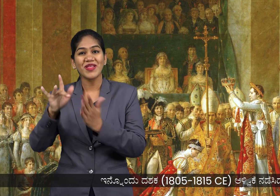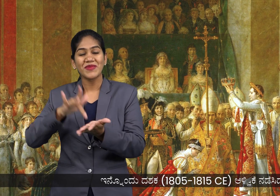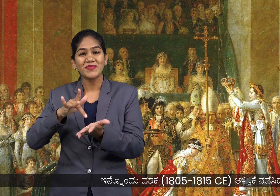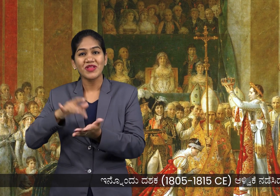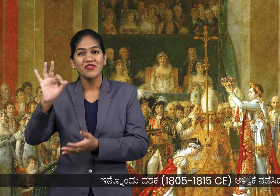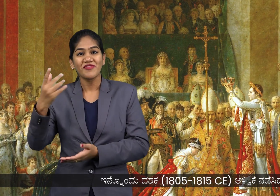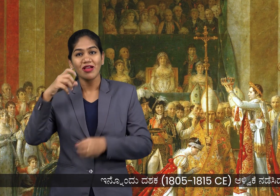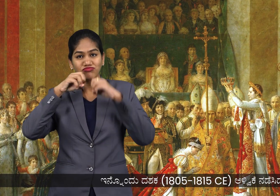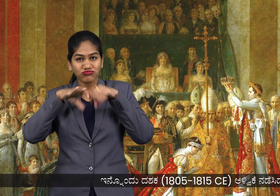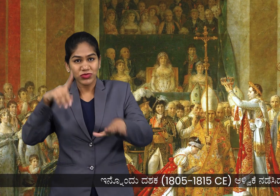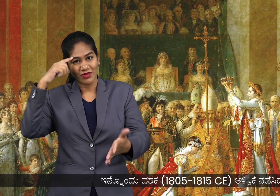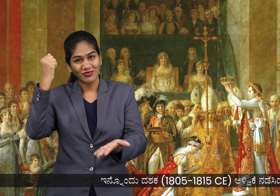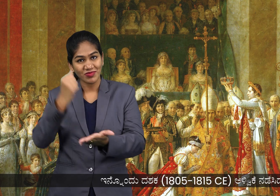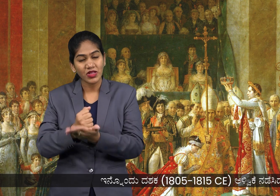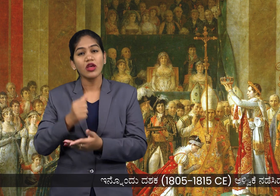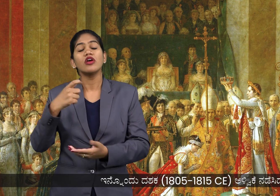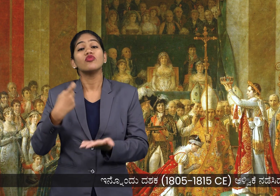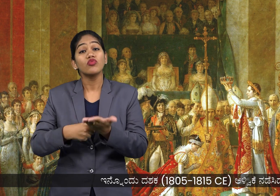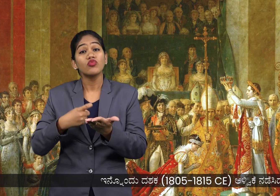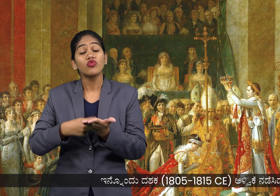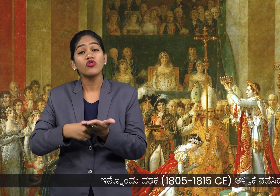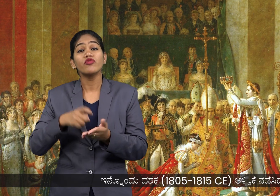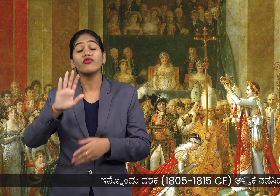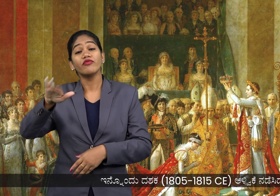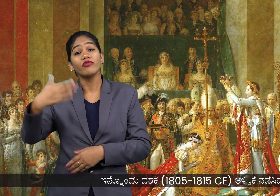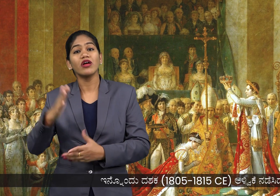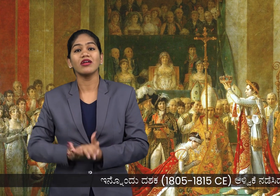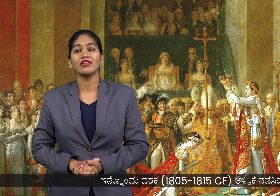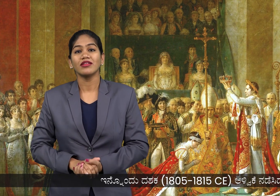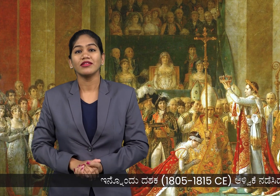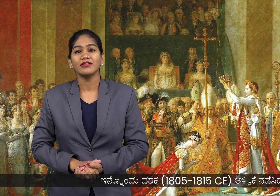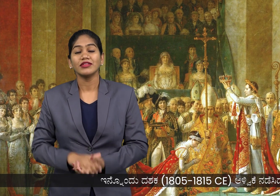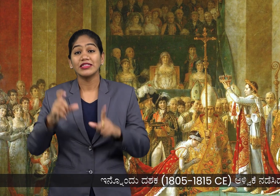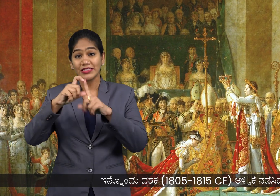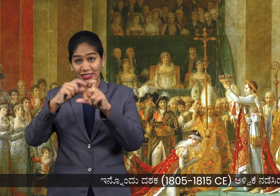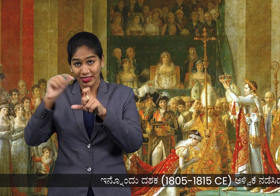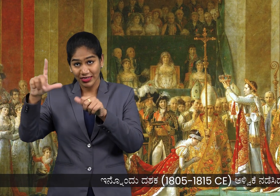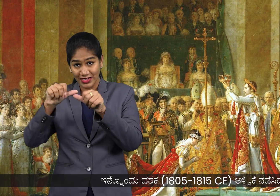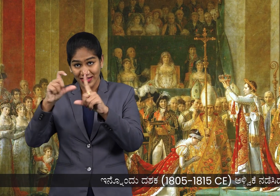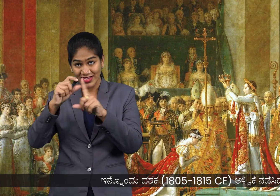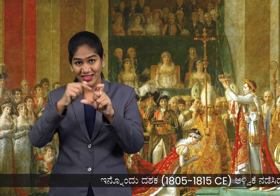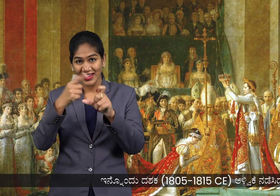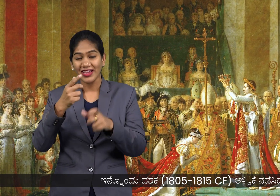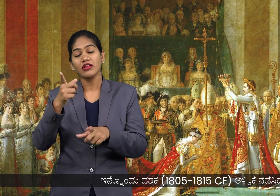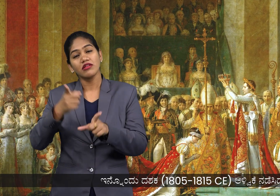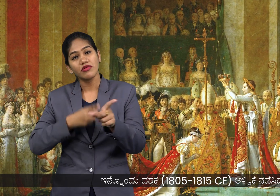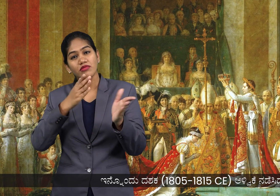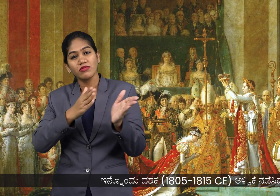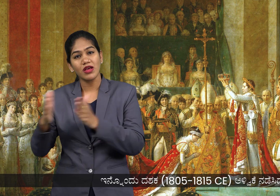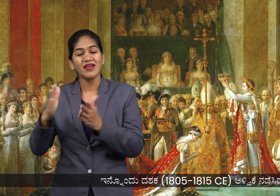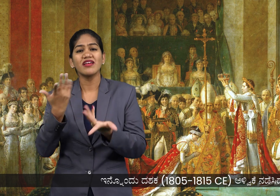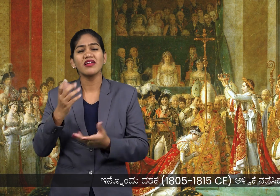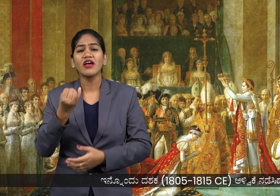ಮತ್ತು ಇನ್ನೊಂದು ದಶಕ ಆಳ್ವಿಕೆಯನ್ನ ನಡೆಸಿದರು. ಅದು 1805 ರಿಂದ 1815 ಸಿಇ ನಡುವೆ ಆಗಿತ್ತು.